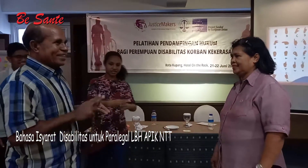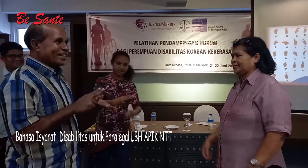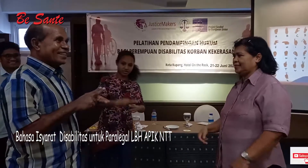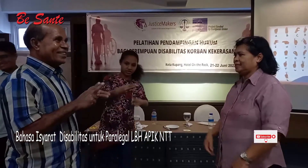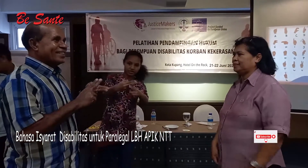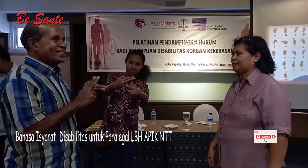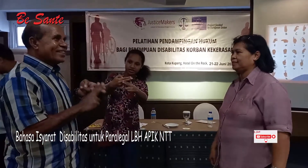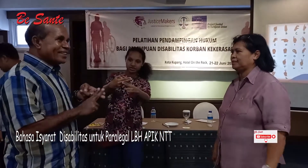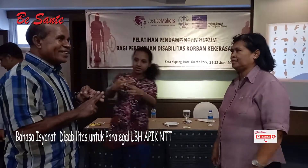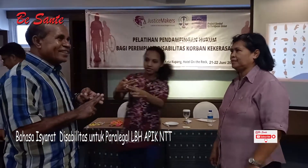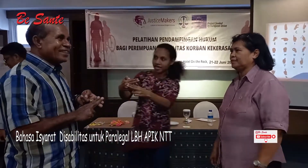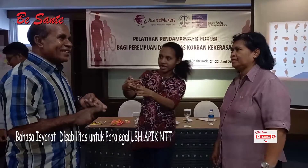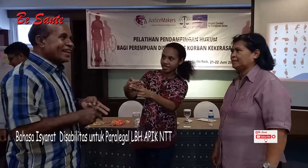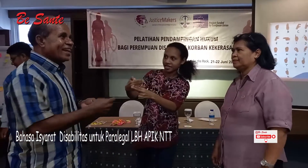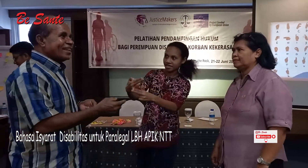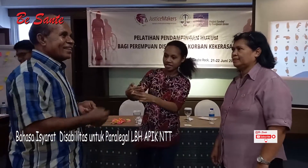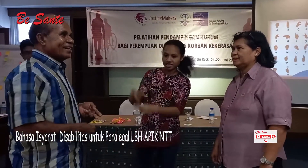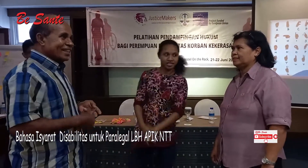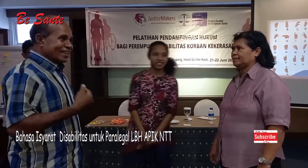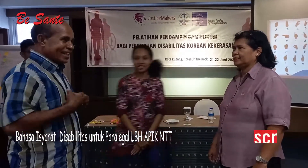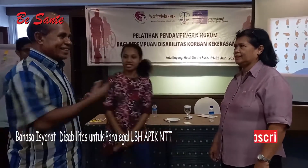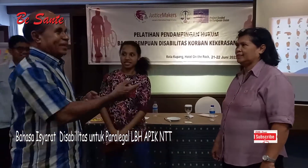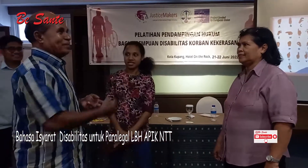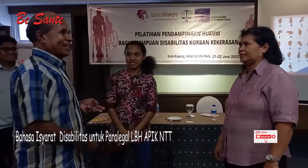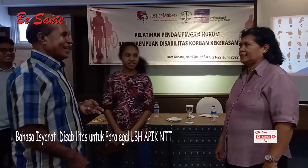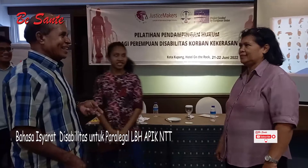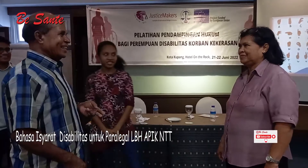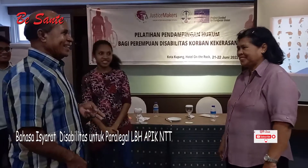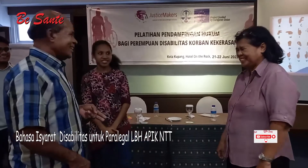Nama saya. Bapak kan mau perkenalan di mana? Mau lihat saya? Iya, saya. Ayo,